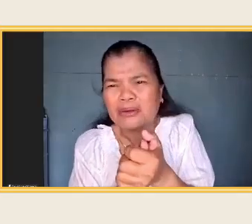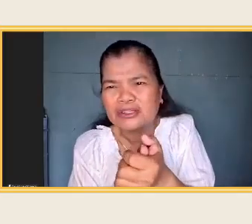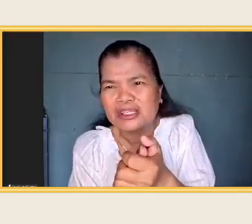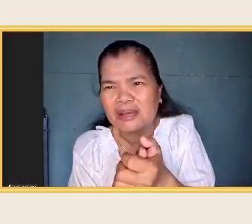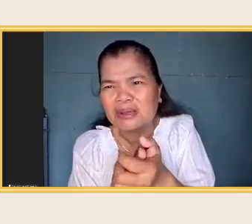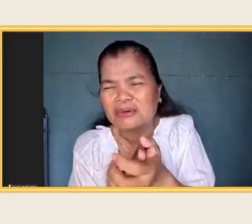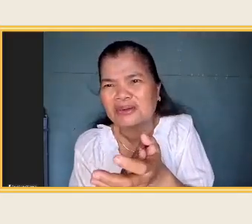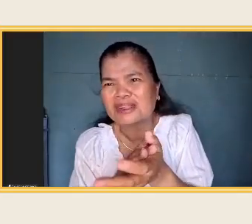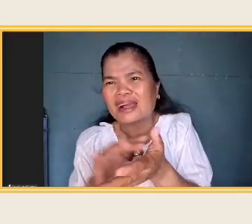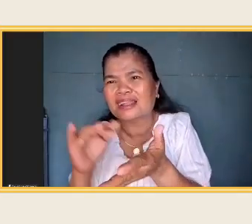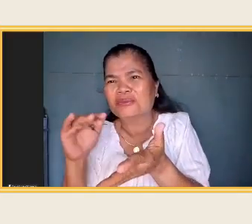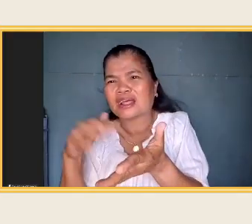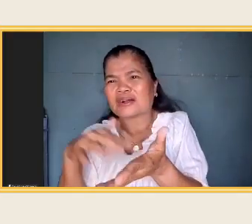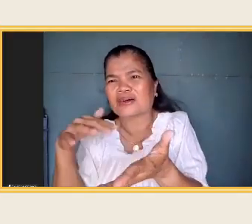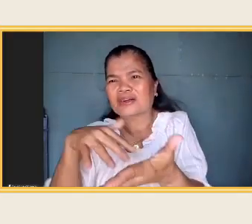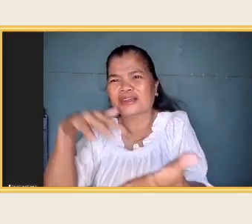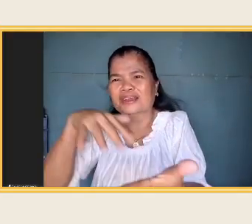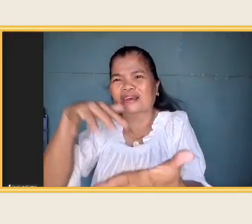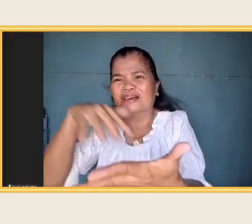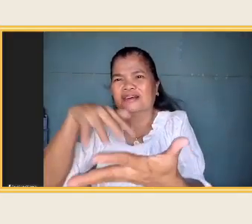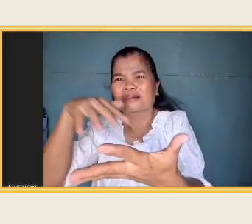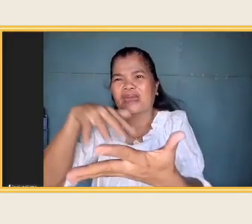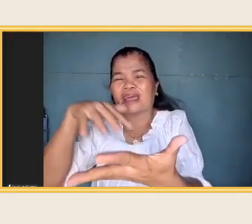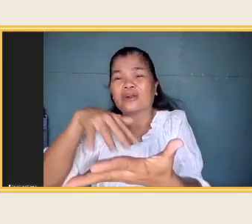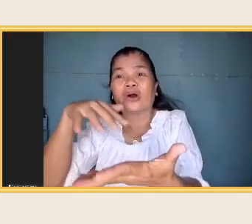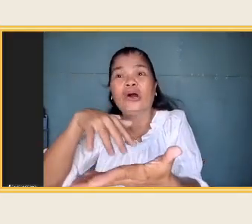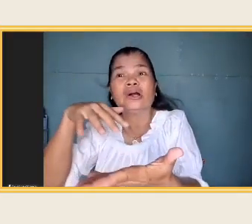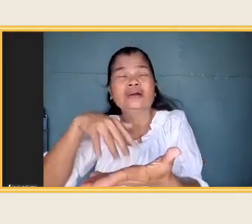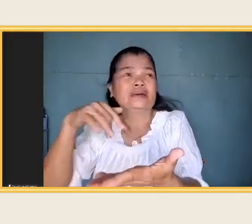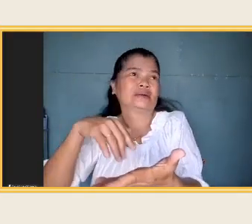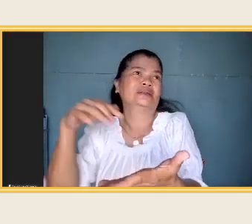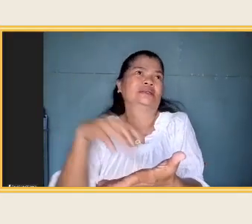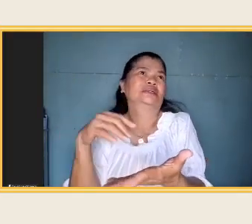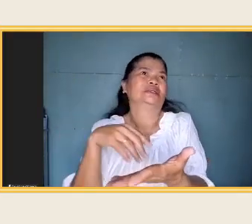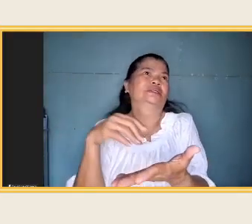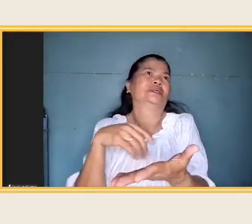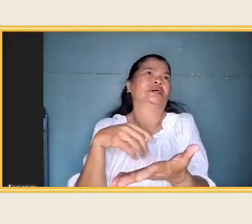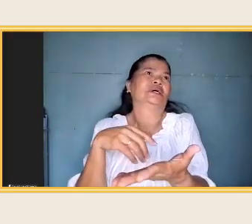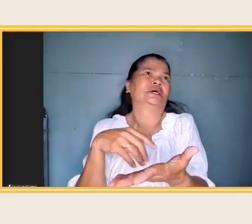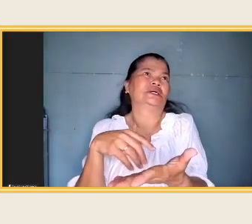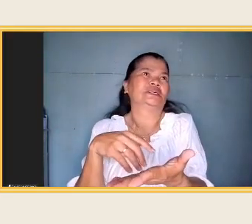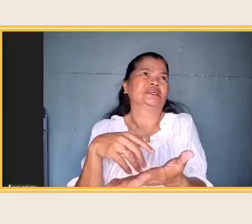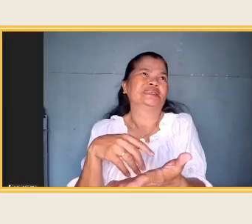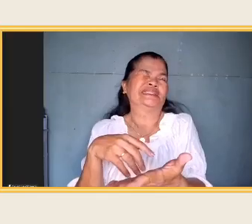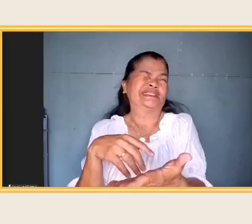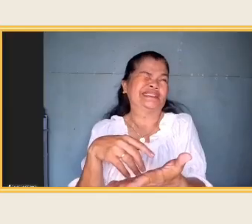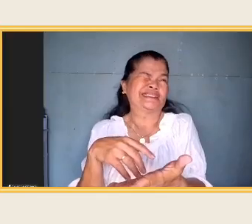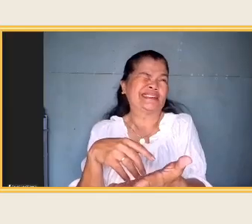Sir Pop, ano yung sinabi ko? Nakalimutan ko. Merong,